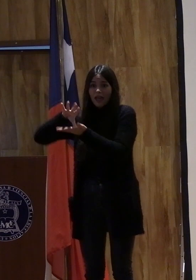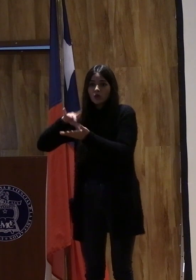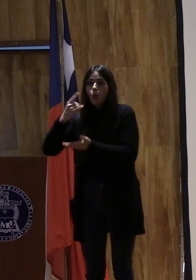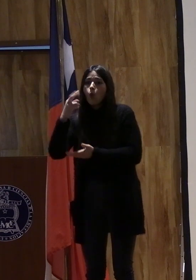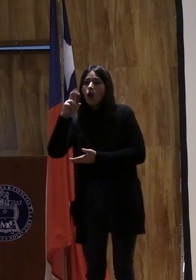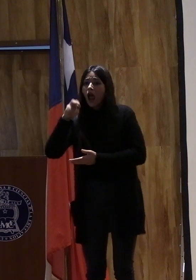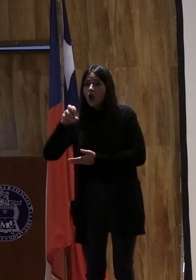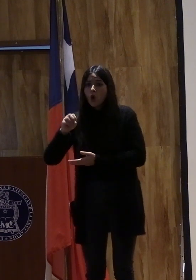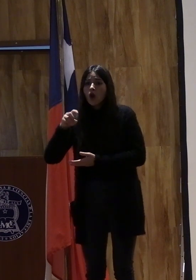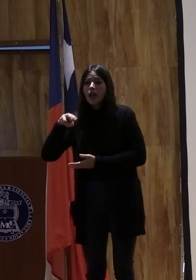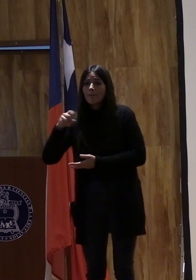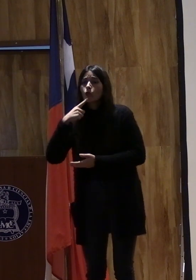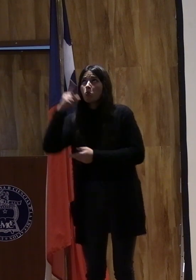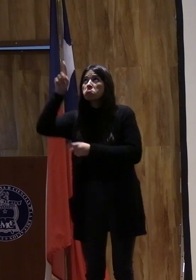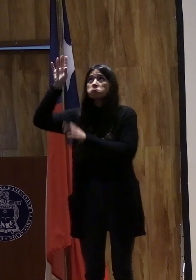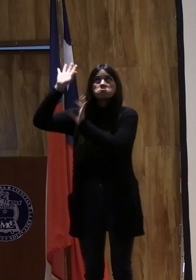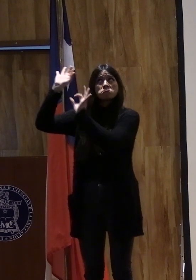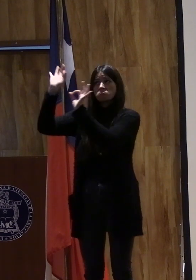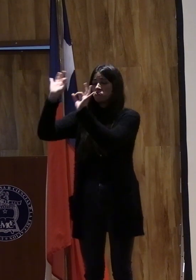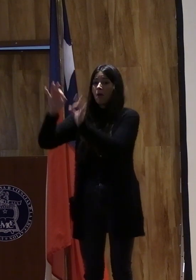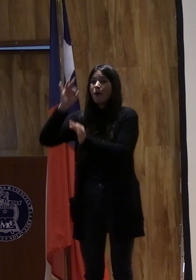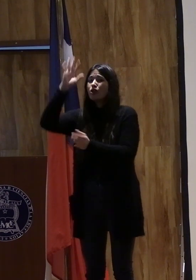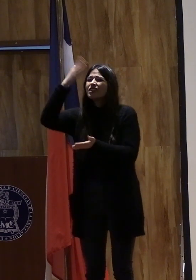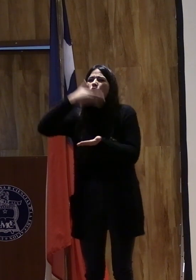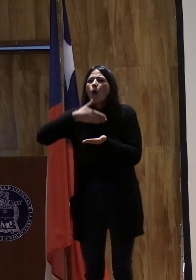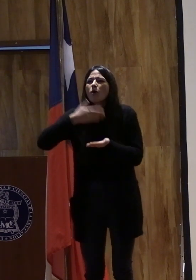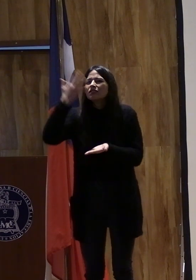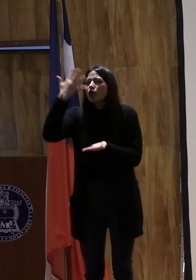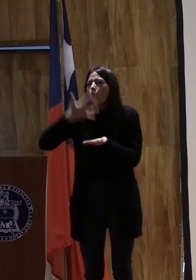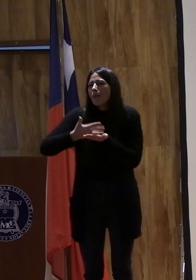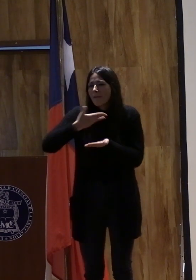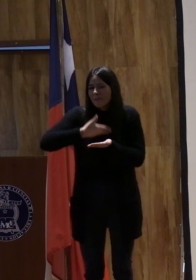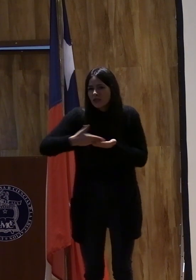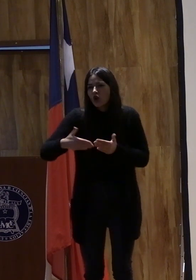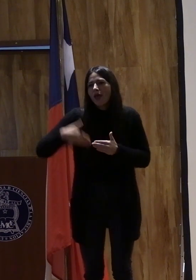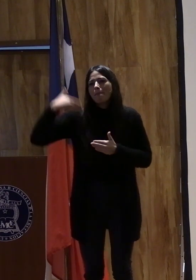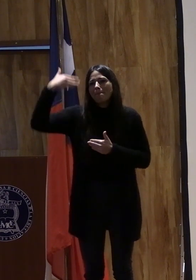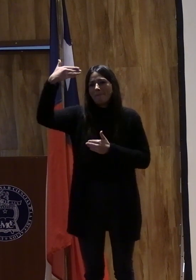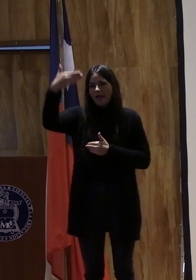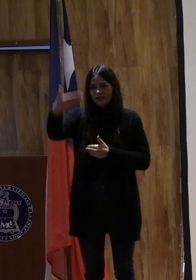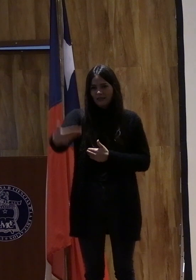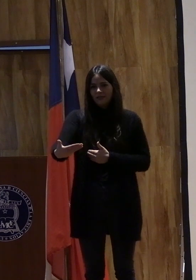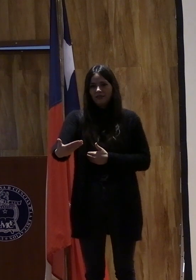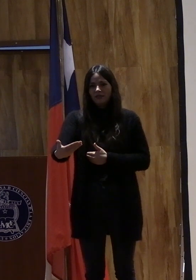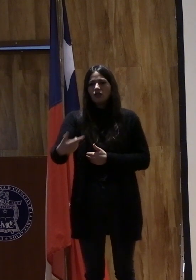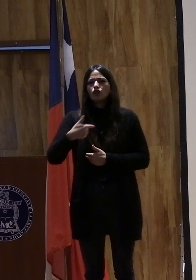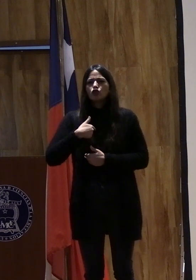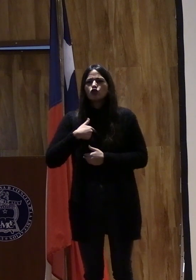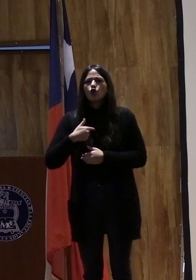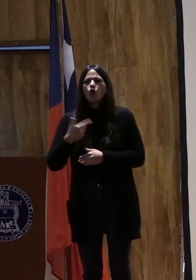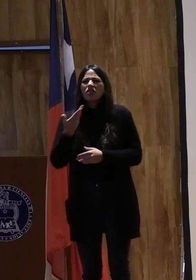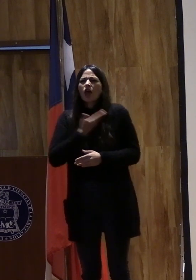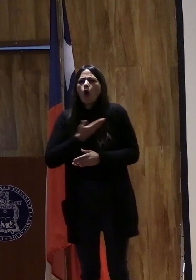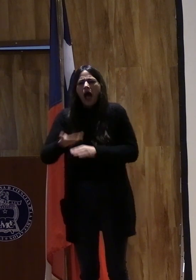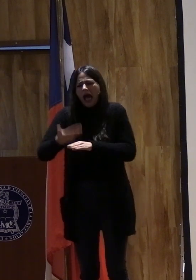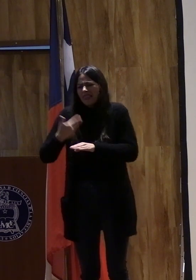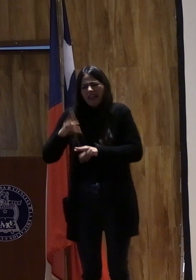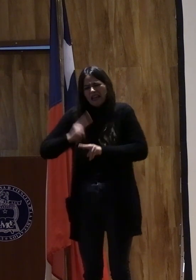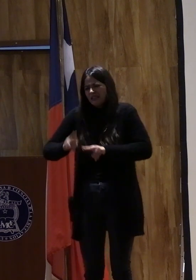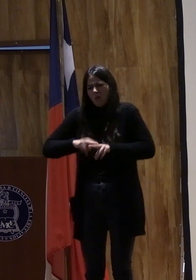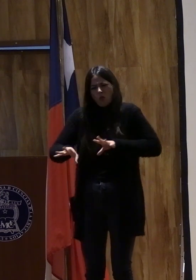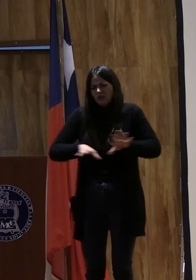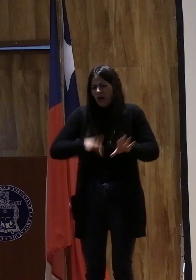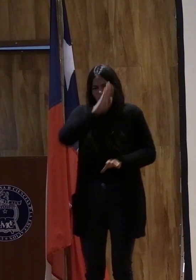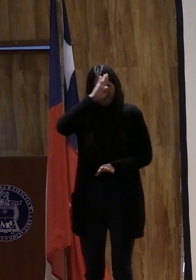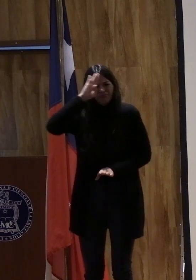impecable la cosa, pero eso va a ser en 5.000 millones de años más. Yo tengo una que otra cuestión que hacer antes de preocuparme de eso.